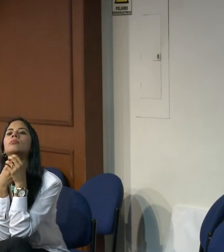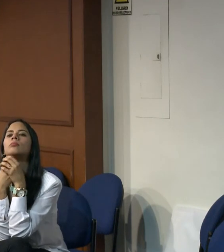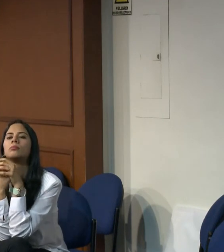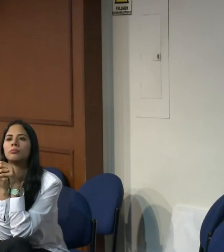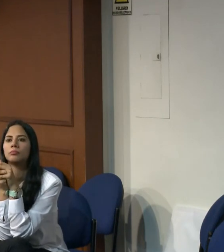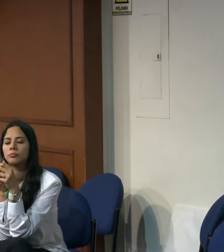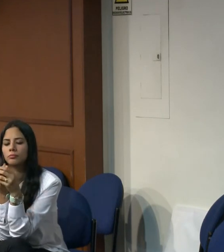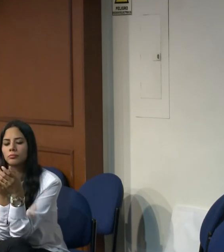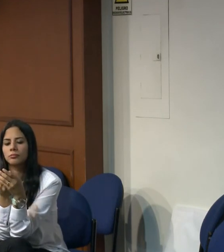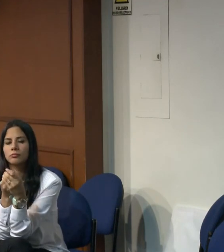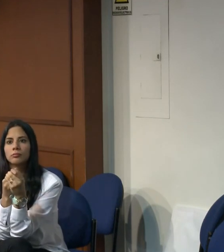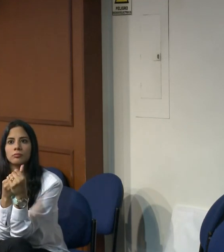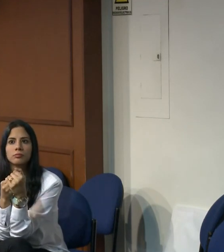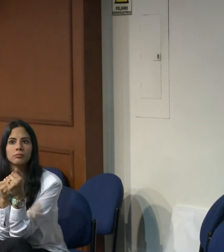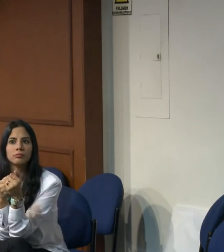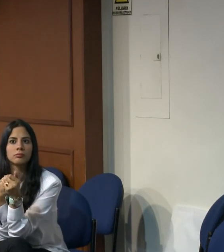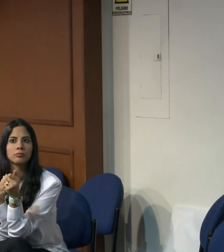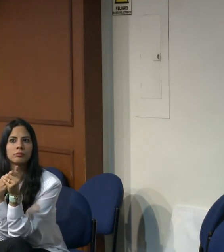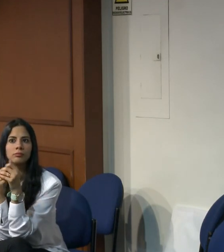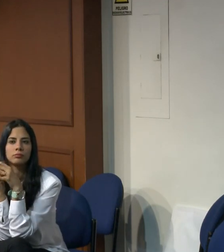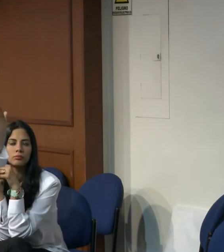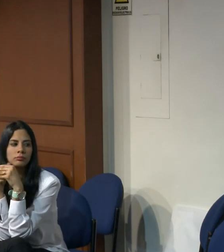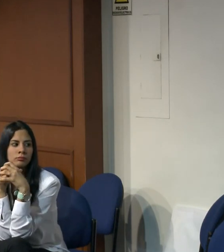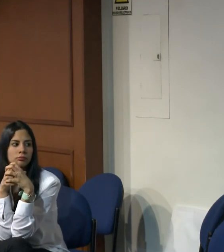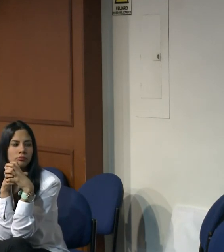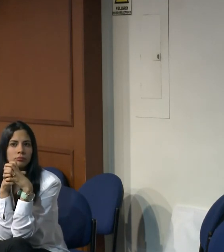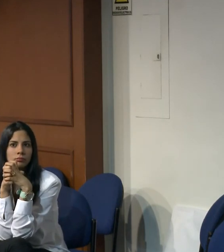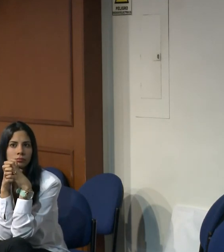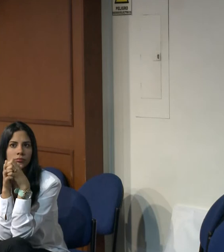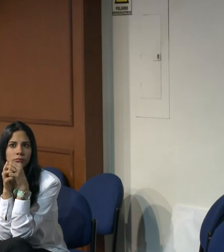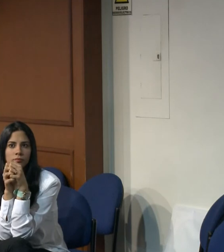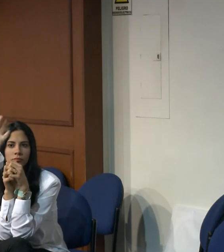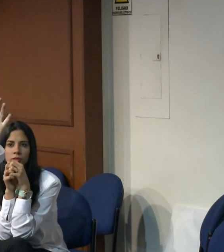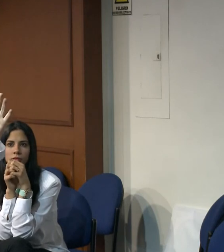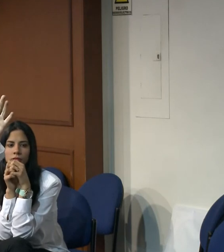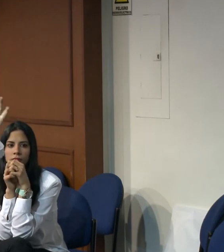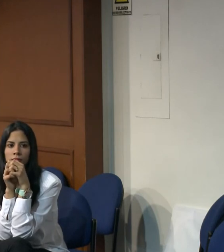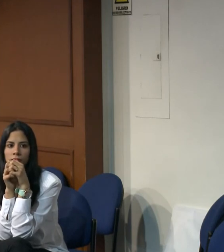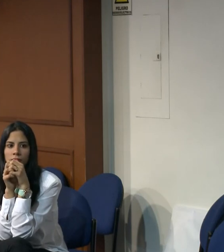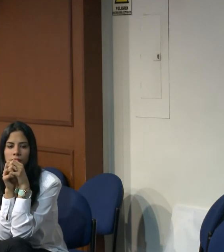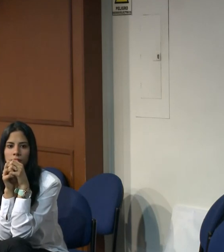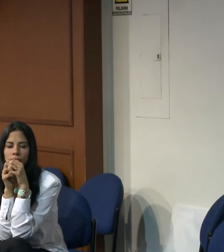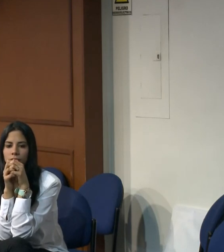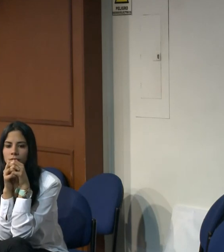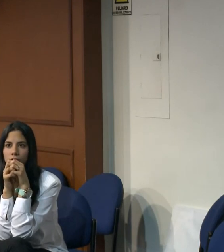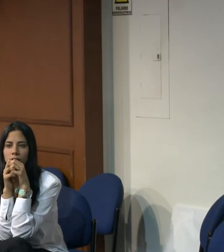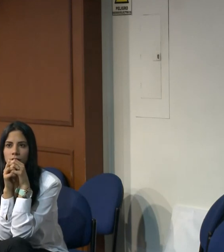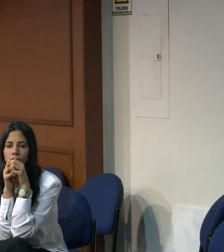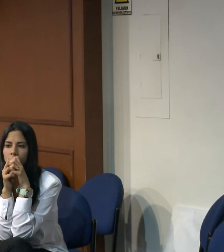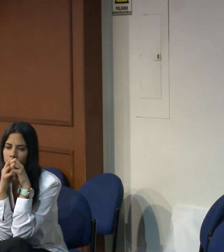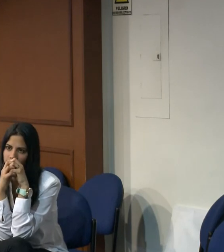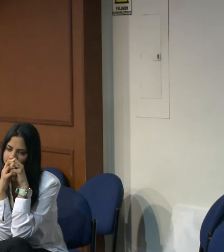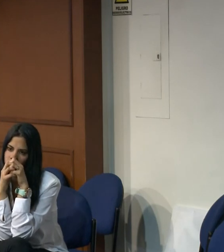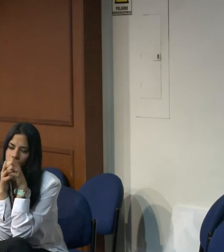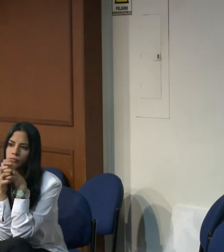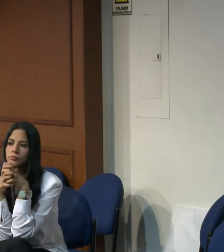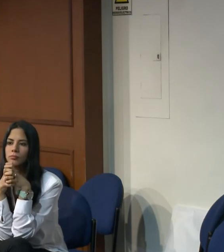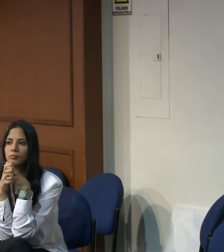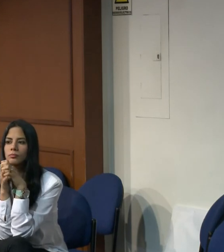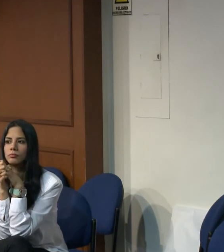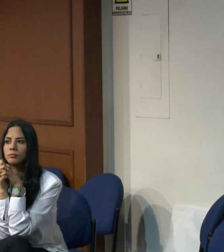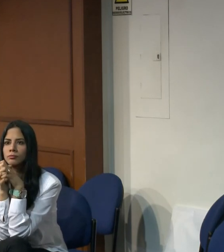sus pensamientos y la manera que tienen cada uno de representar su realidad. Entonces, de una u otra manera, aun cuando es un escenario